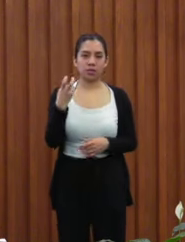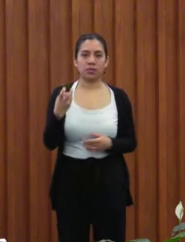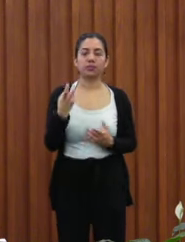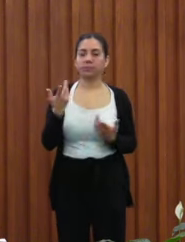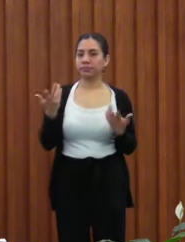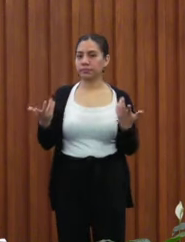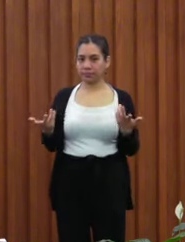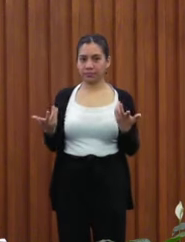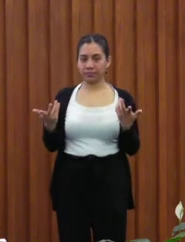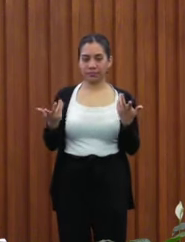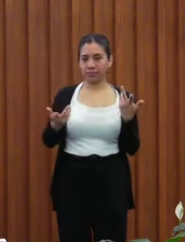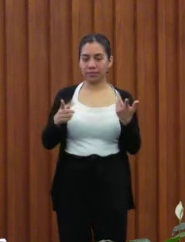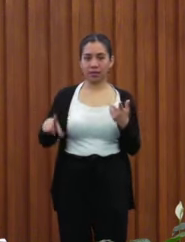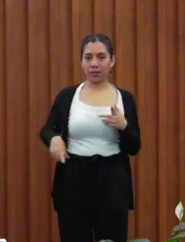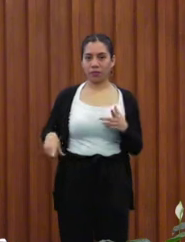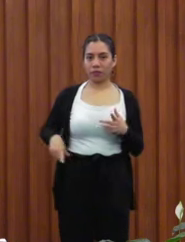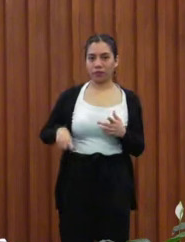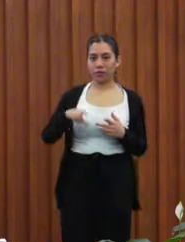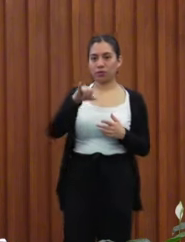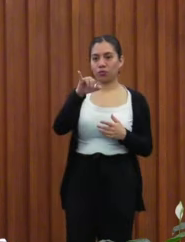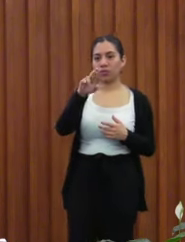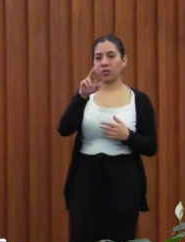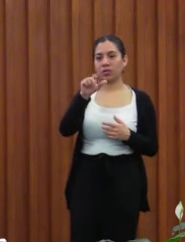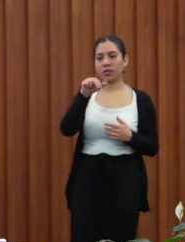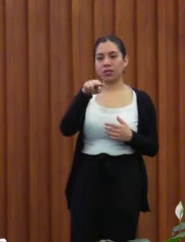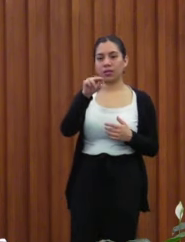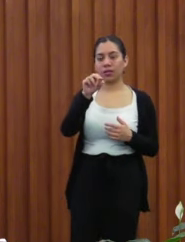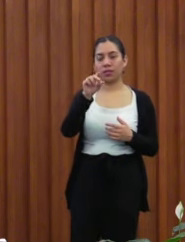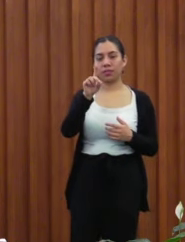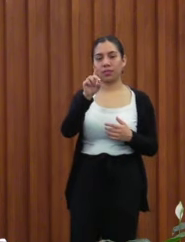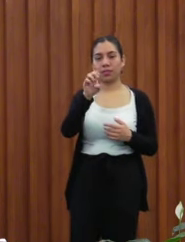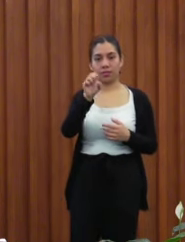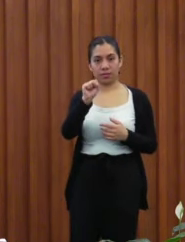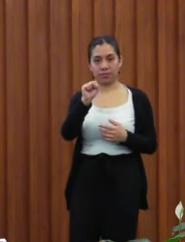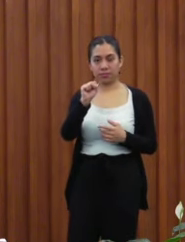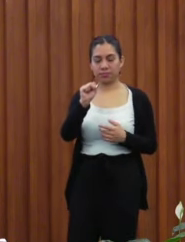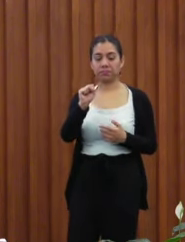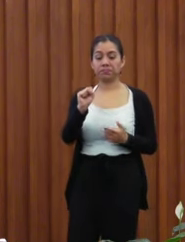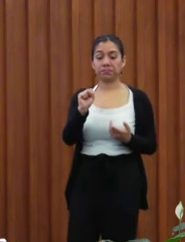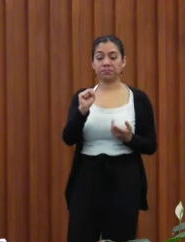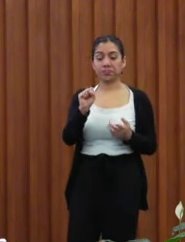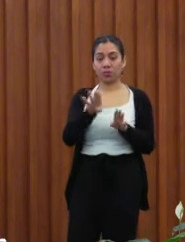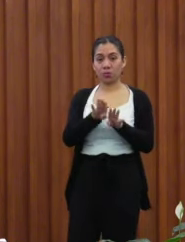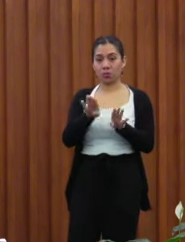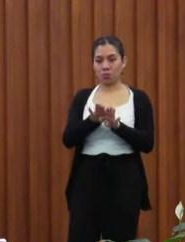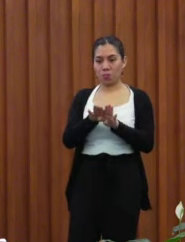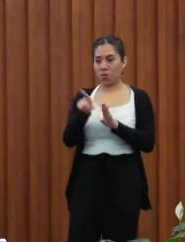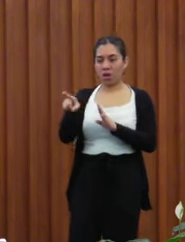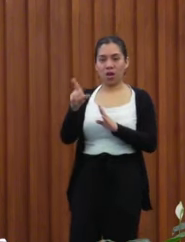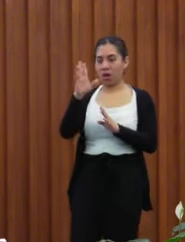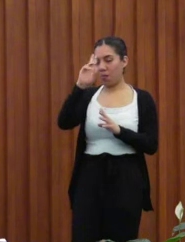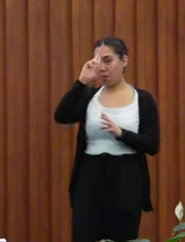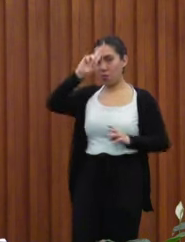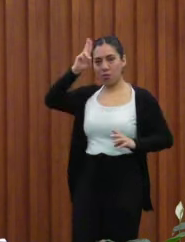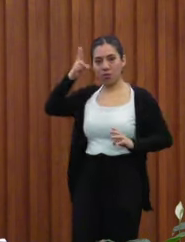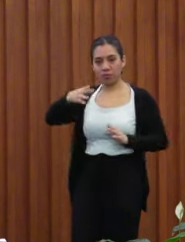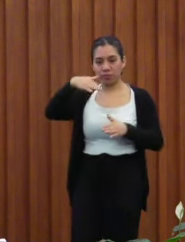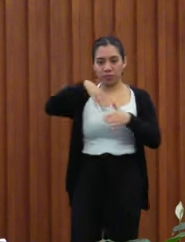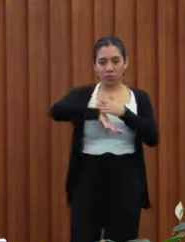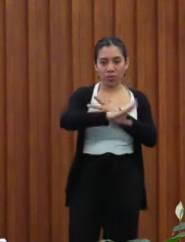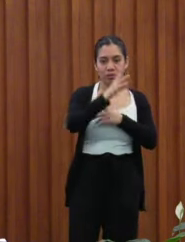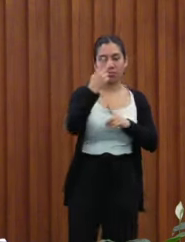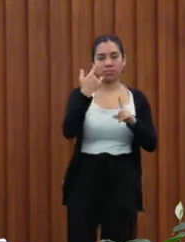irlandés, y básicamente asumió en términos de que se le prohibía entrada por el bien de la